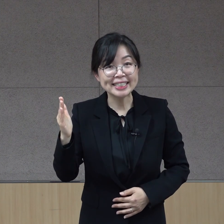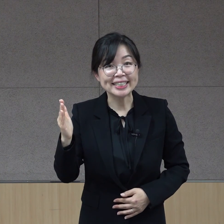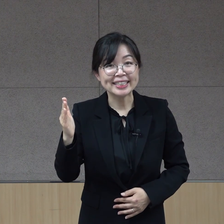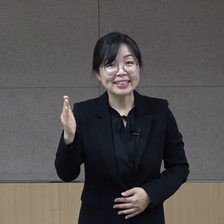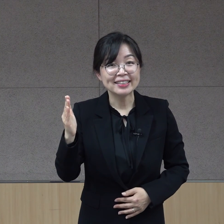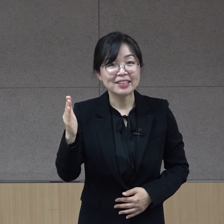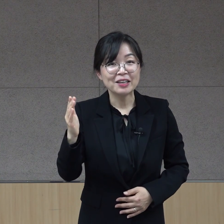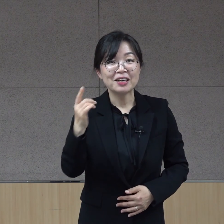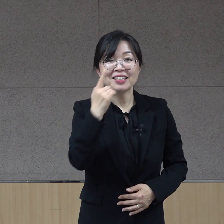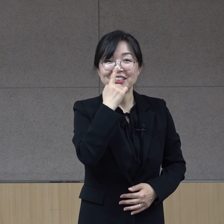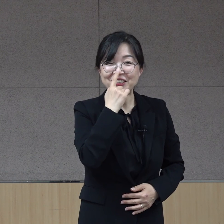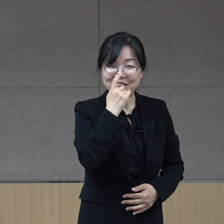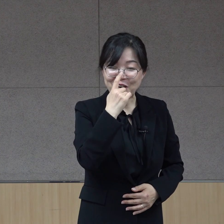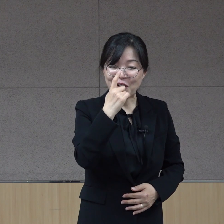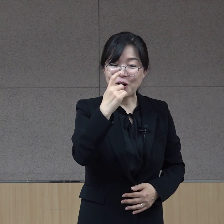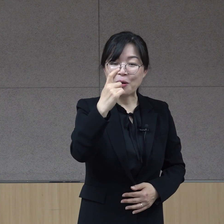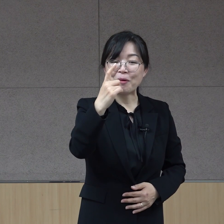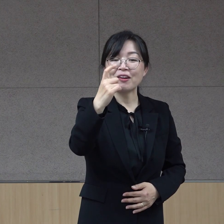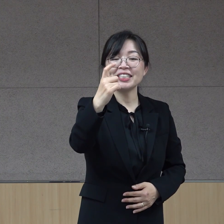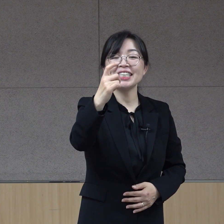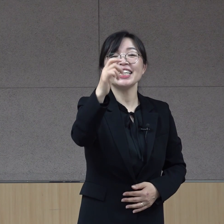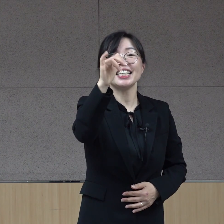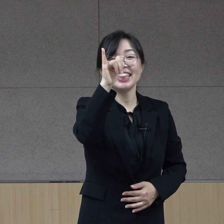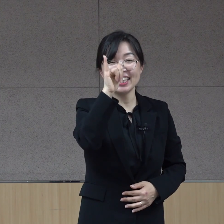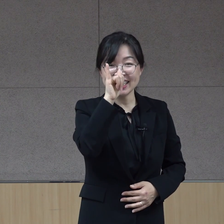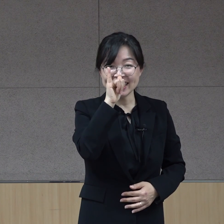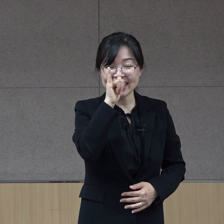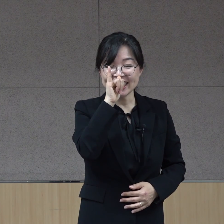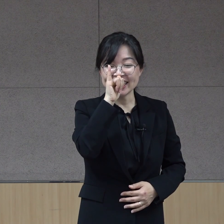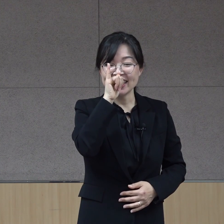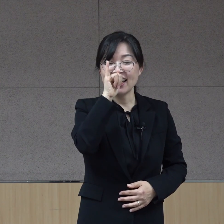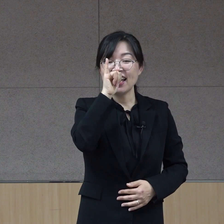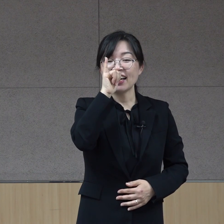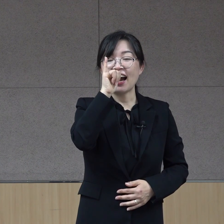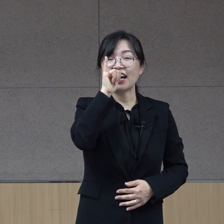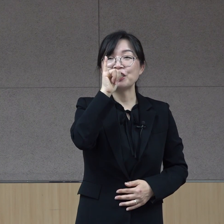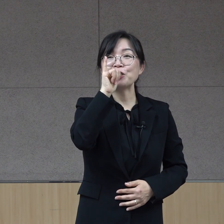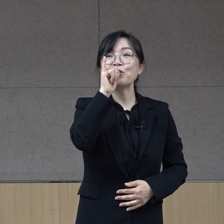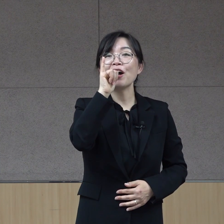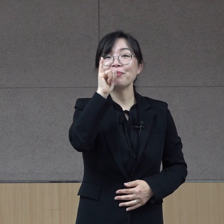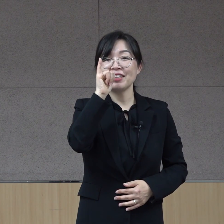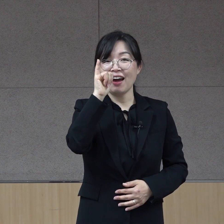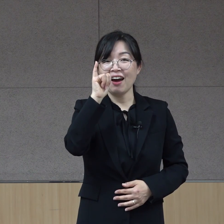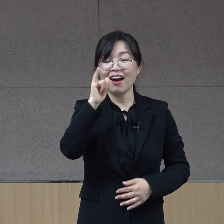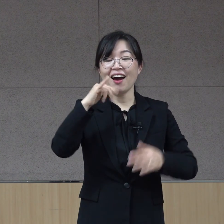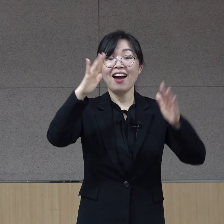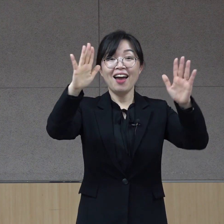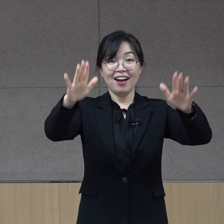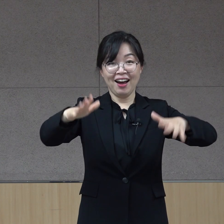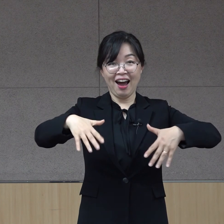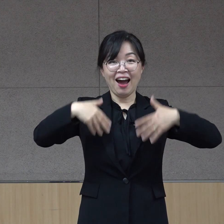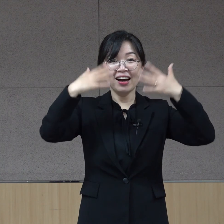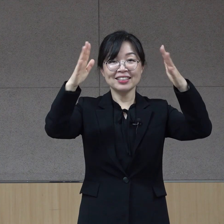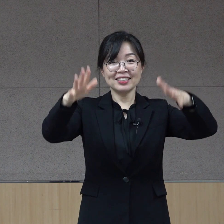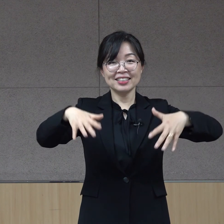멋진. 그렇죠. 멋이 있는. 가을을 좋아합니다.